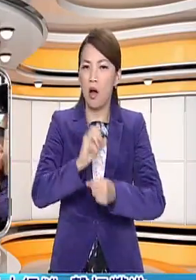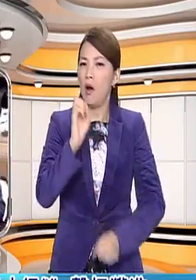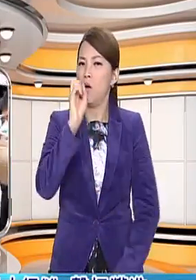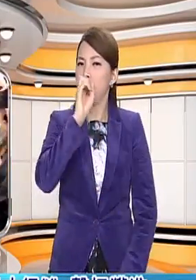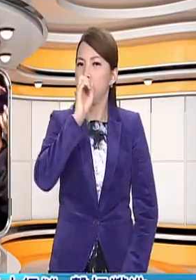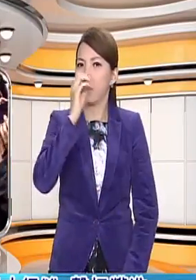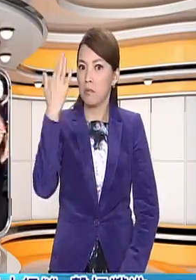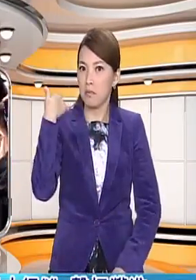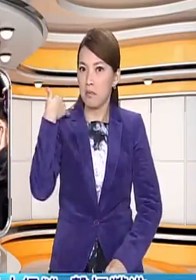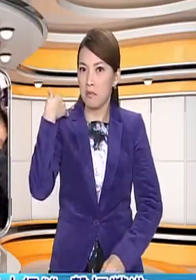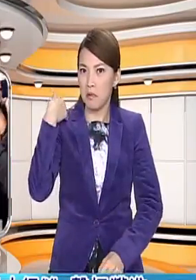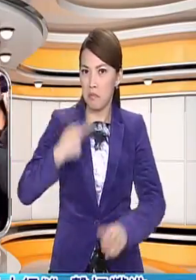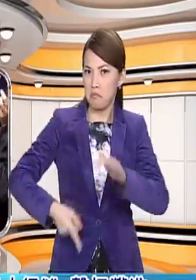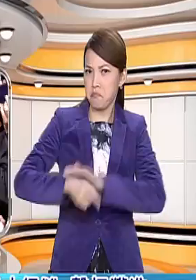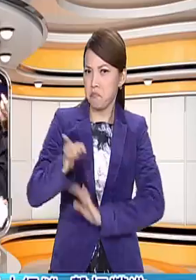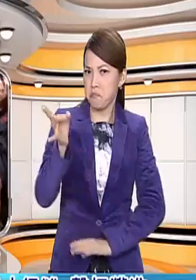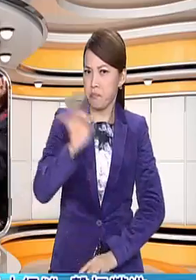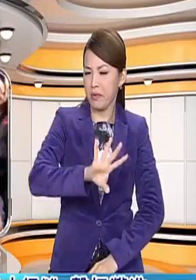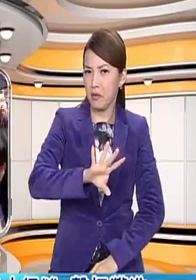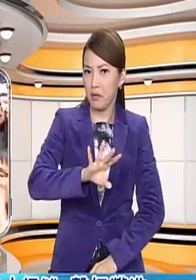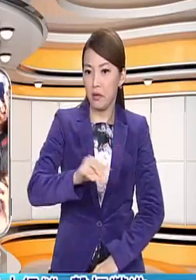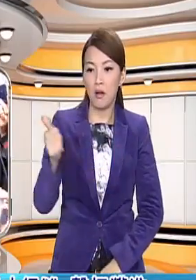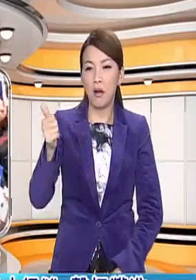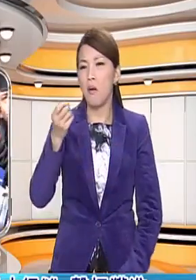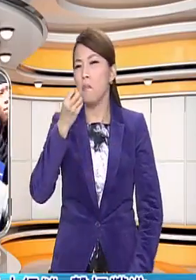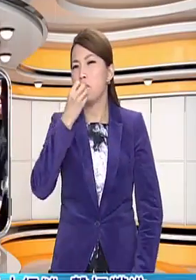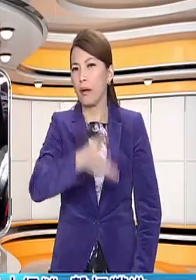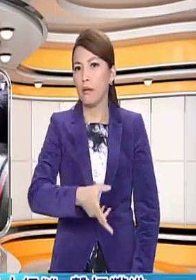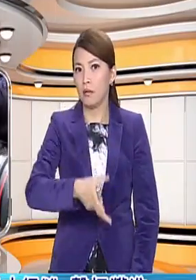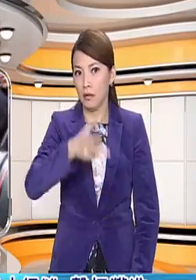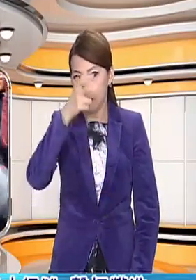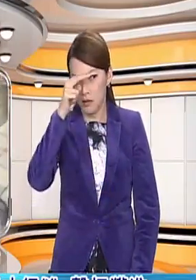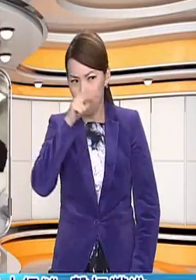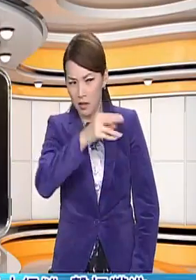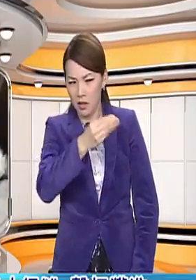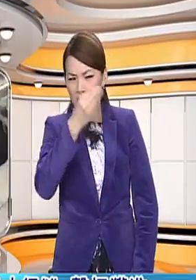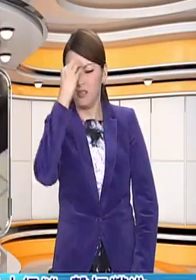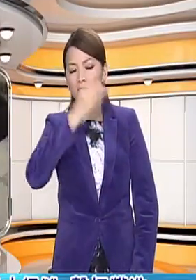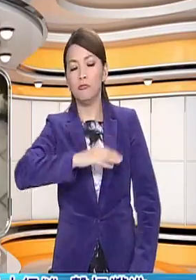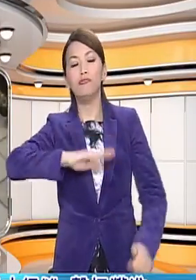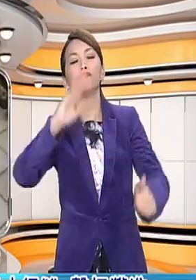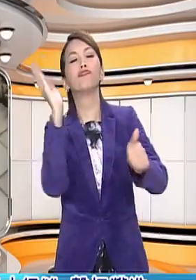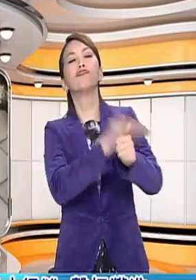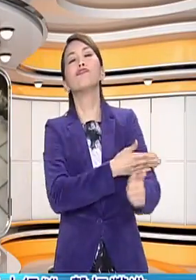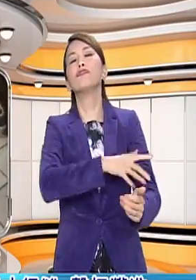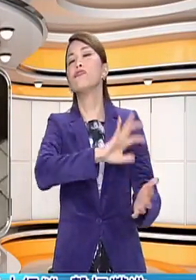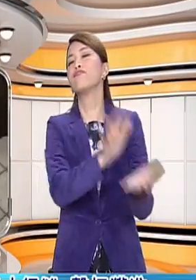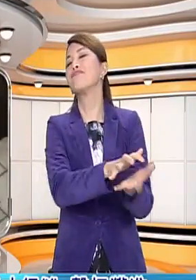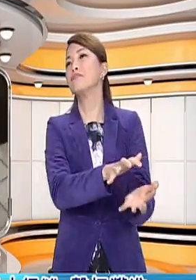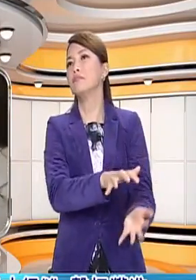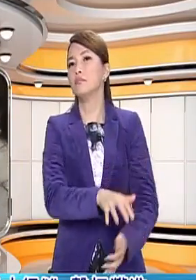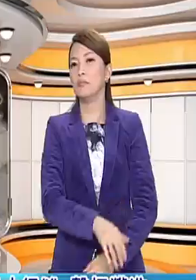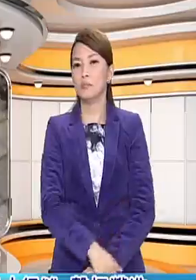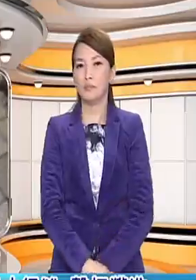无业也没有前科。他初步向警方供称，因为讨厌警察才下手行